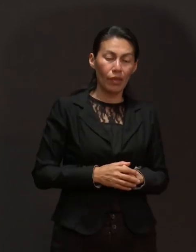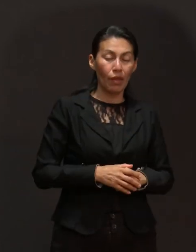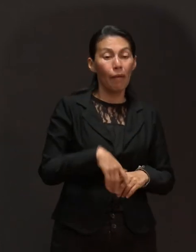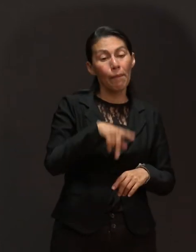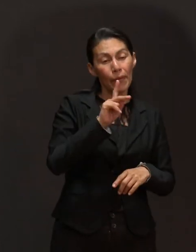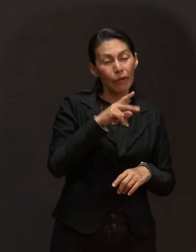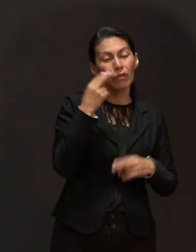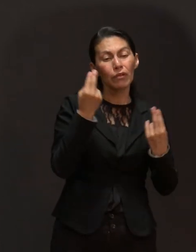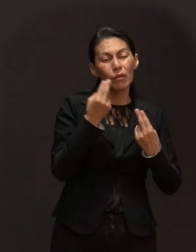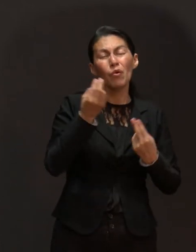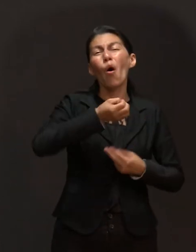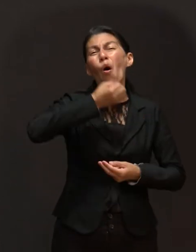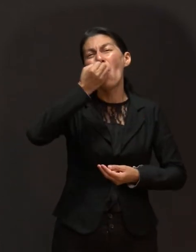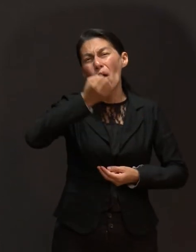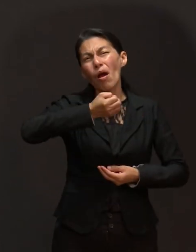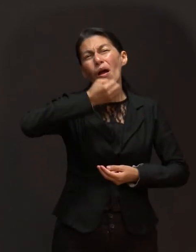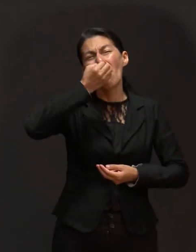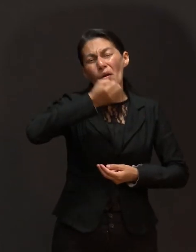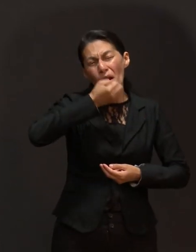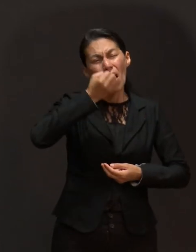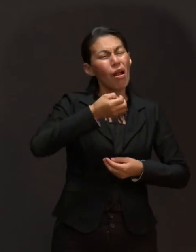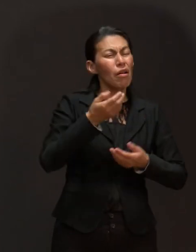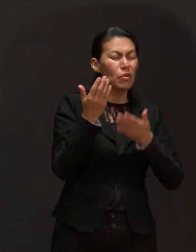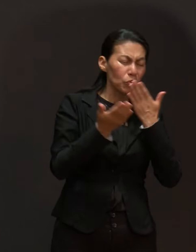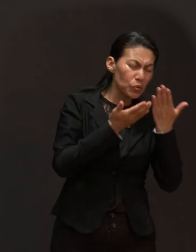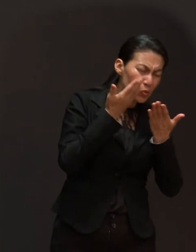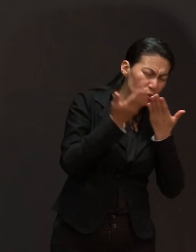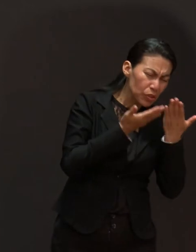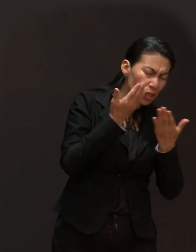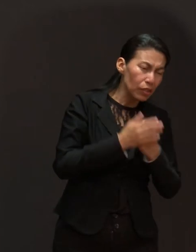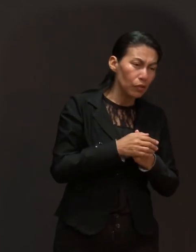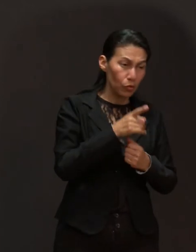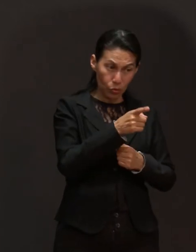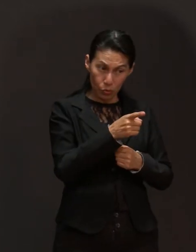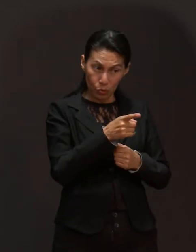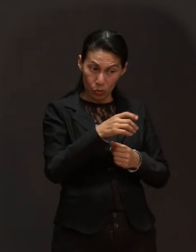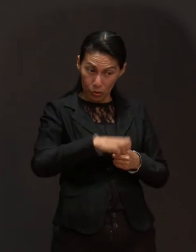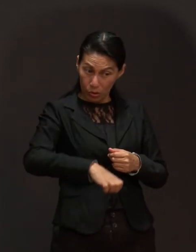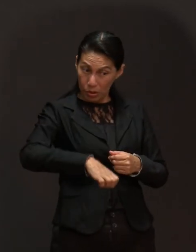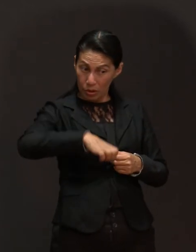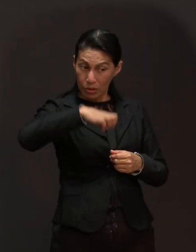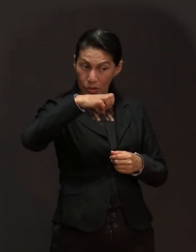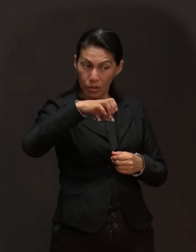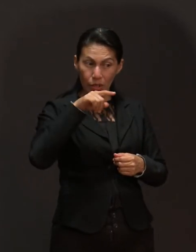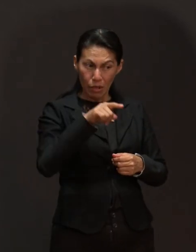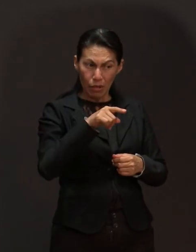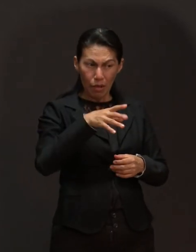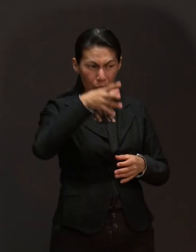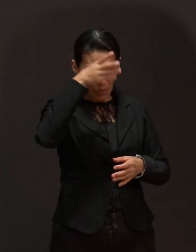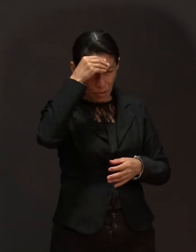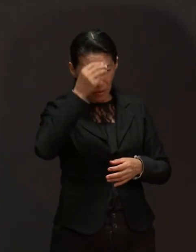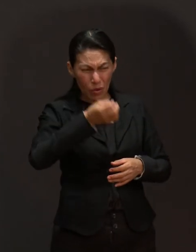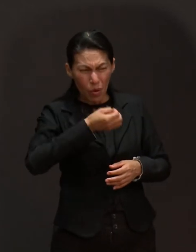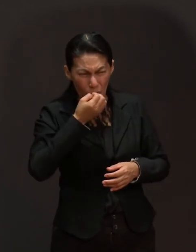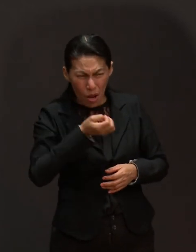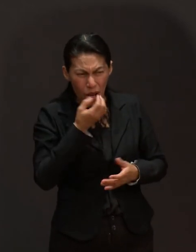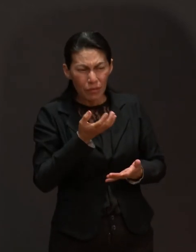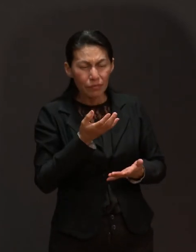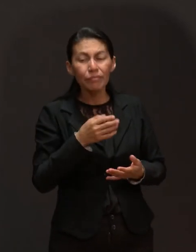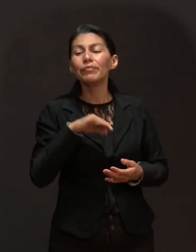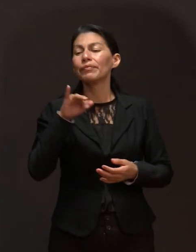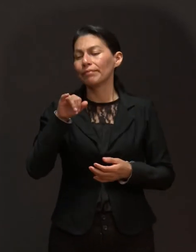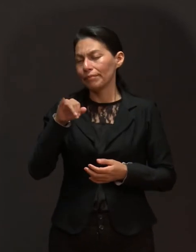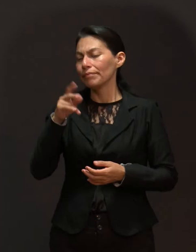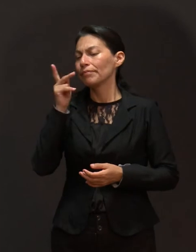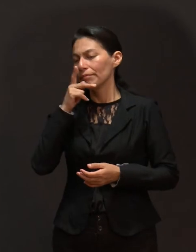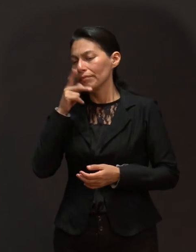mientras uno lo cultive en oración y estudio. De esa manera tú creciste en un hogar donde aprendiste a